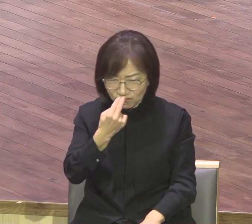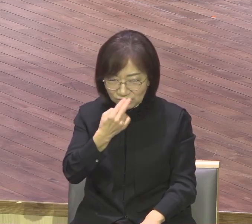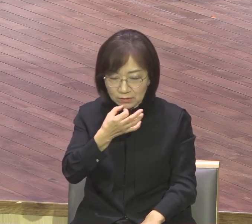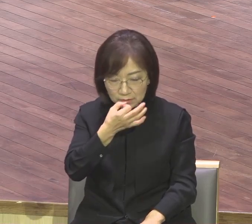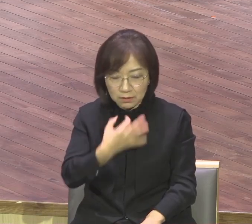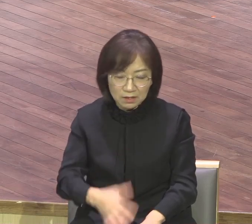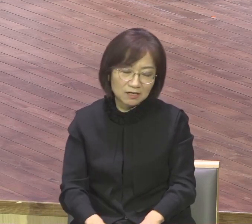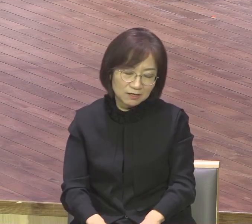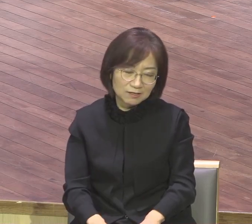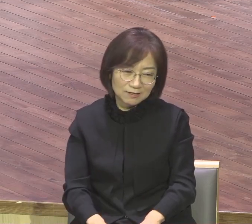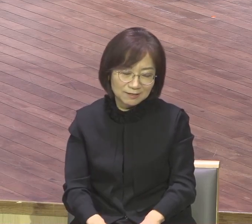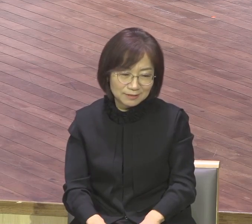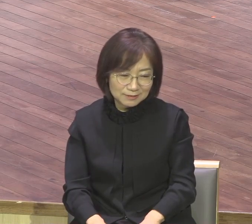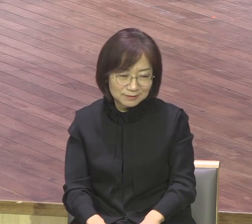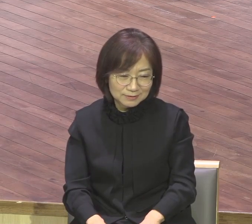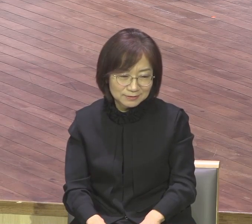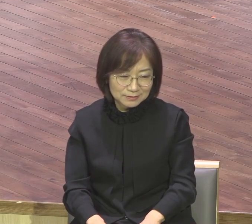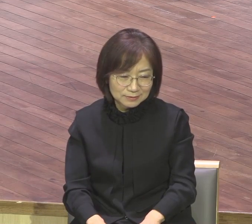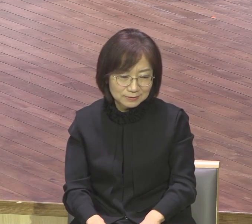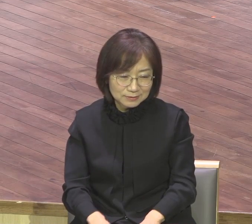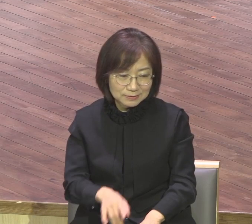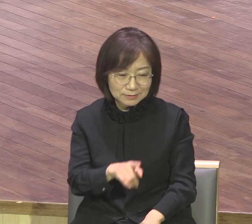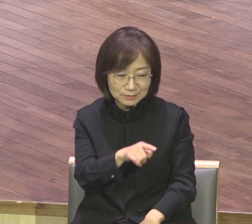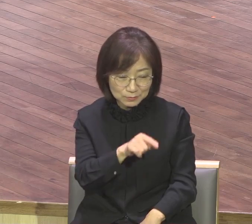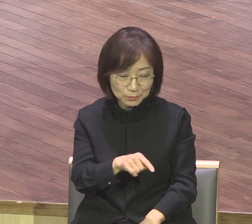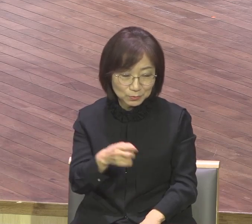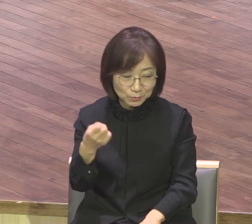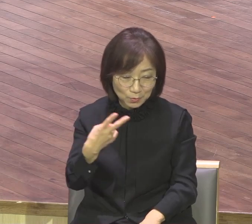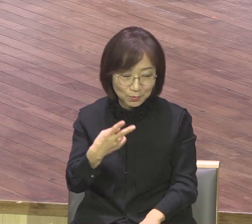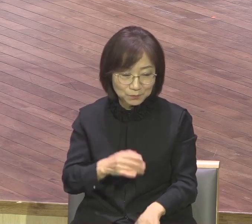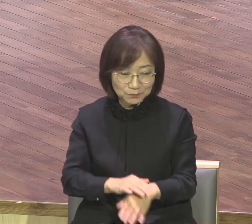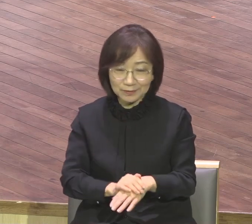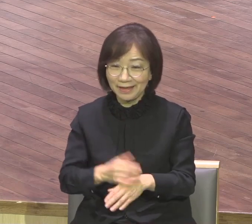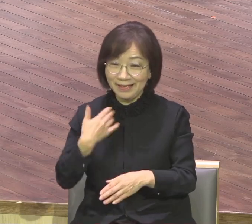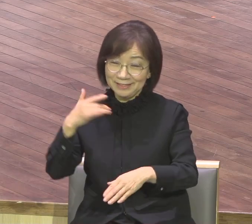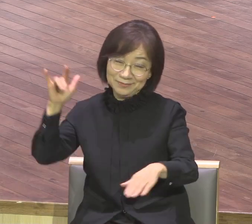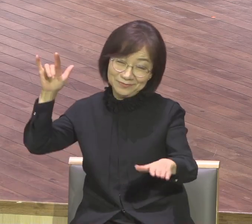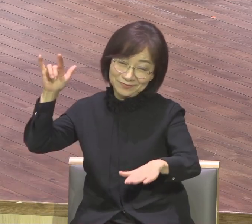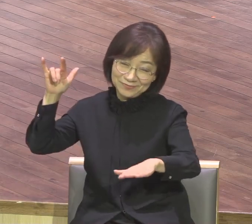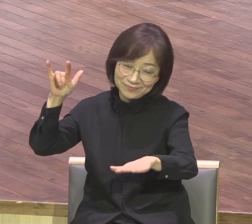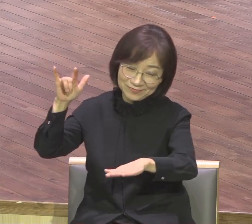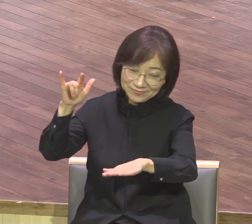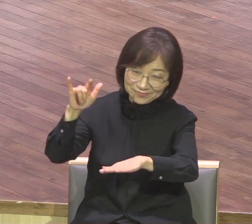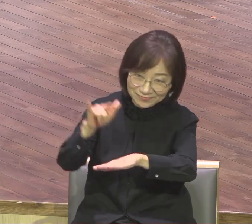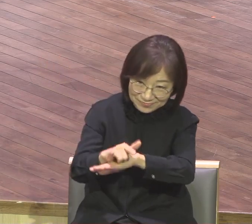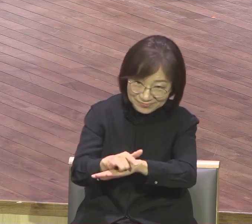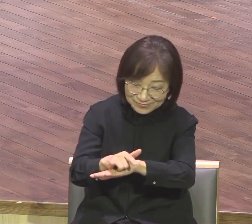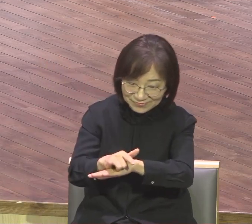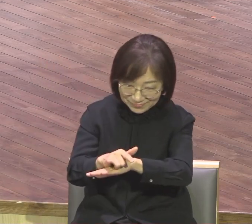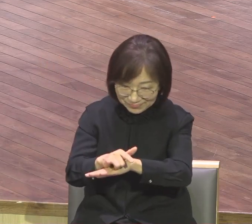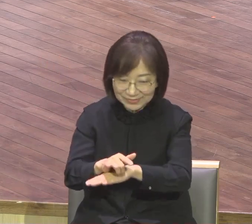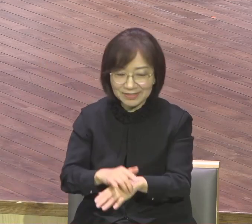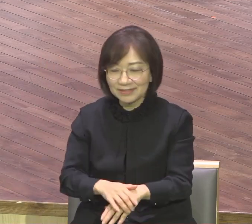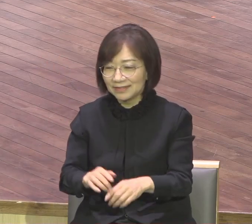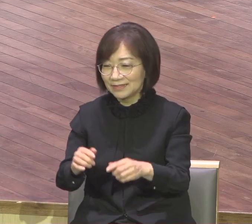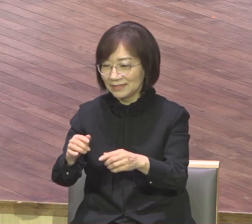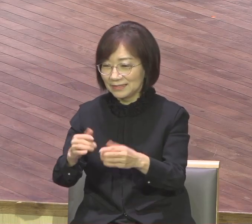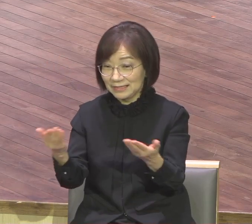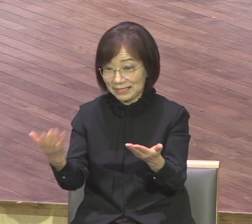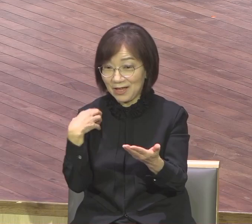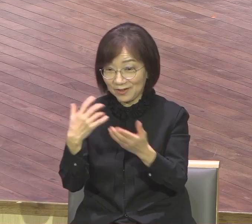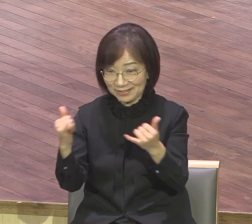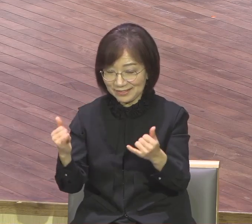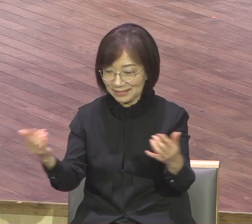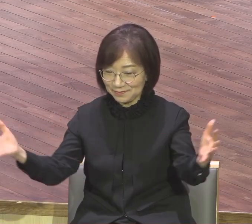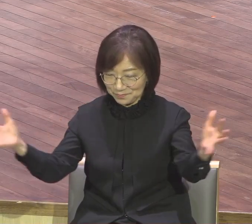se siente un poco con dolor de cabeza. 보고타에 도착한 이후에 사역자들과 함께 포럼을 또 진행하고